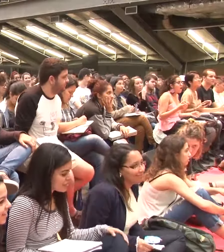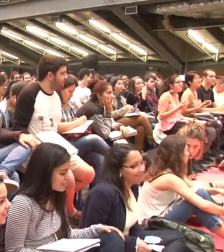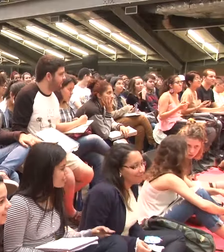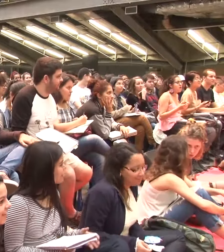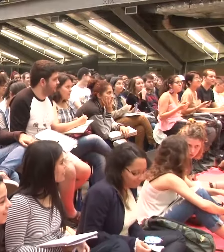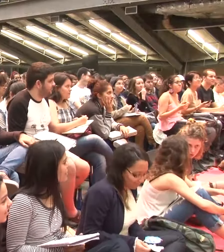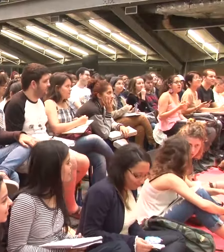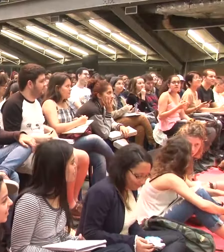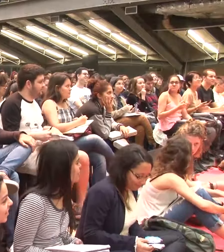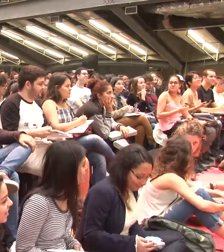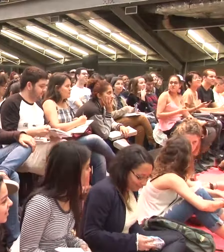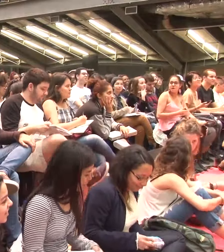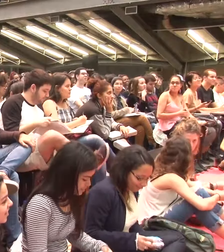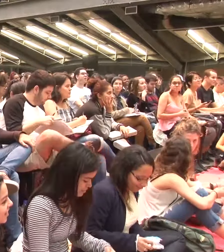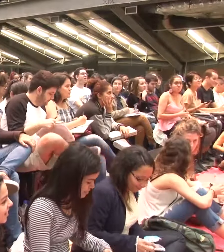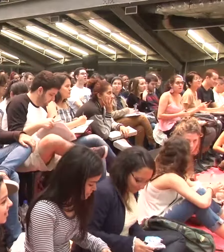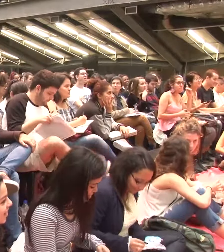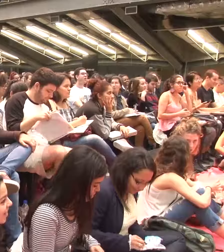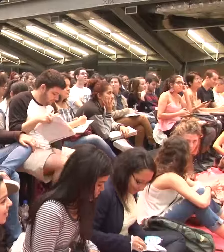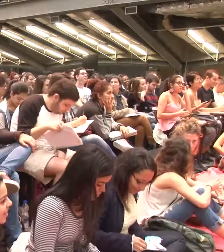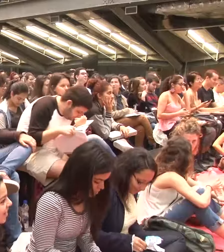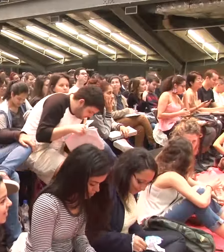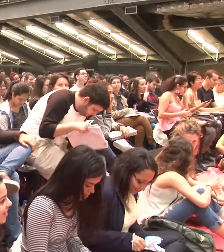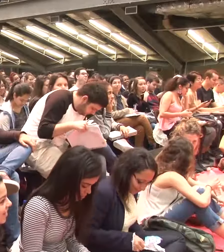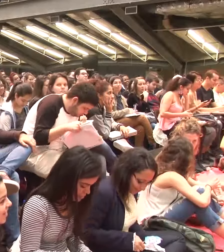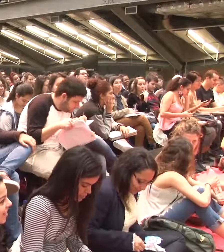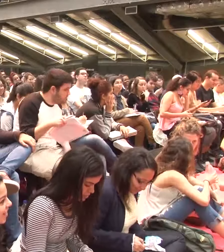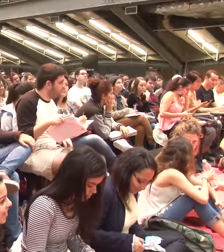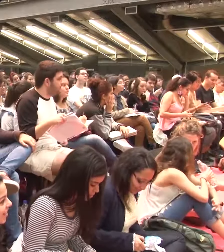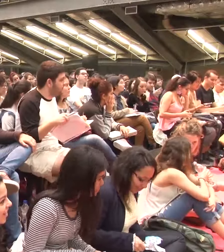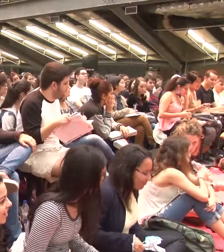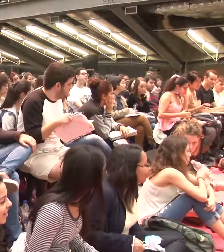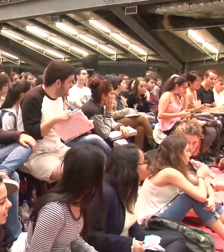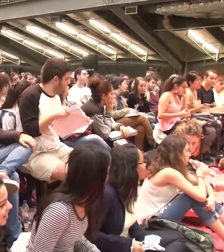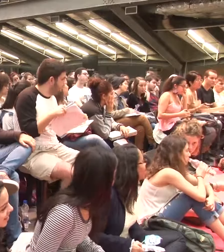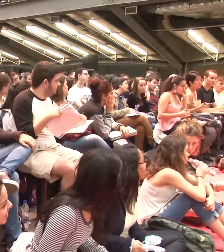rápido. Então, quero mudar o adaptador, né? Que a gente fica com o computador.